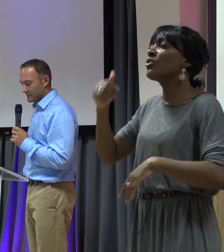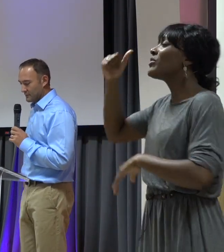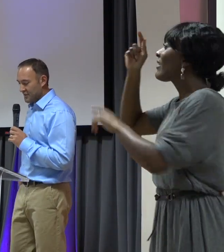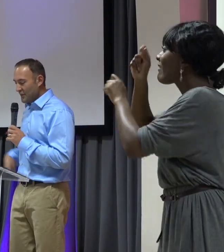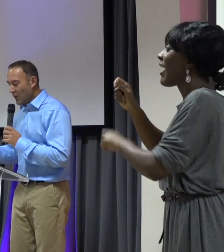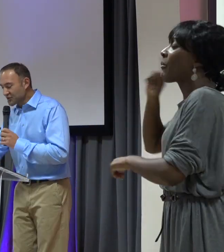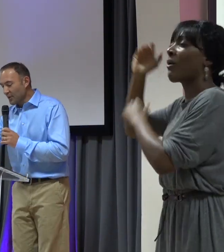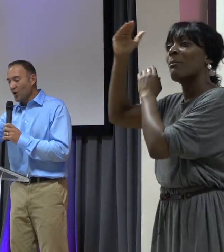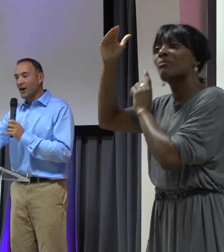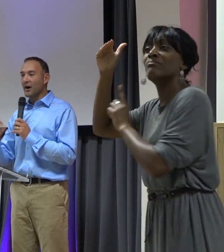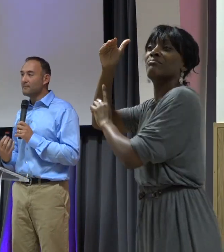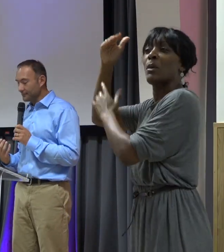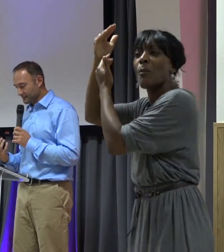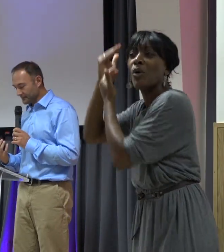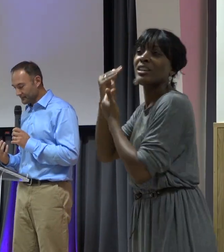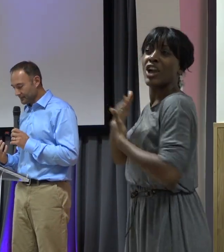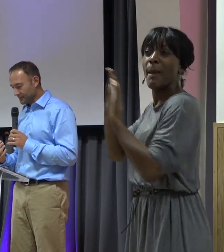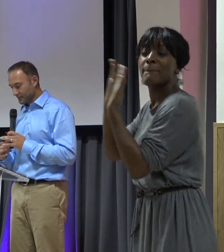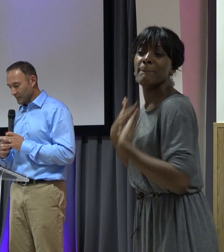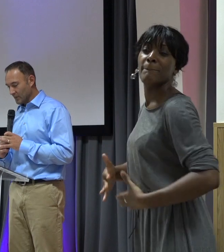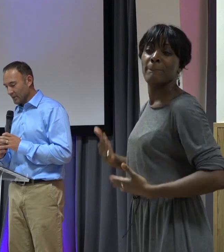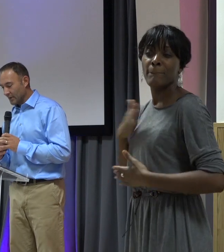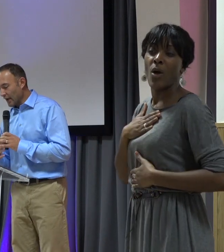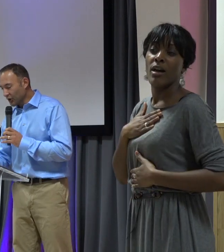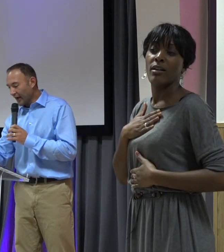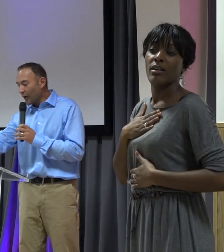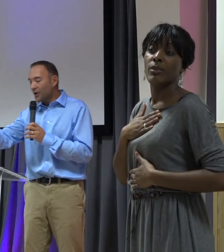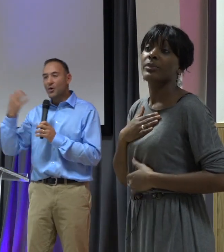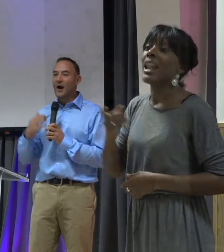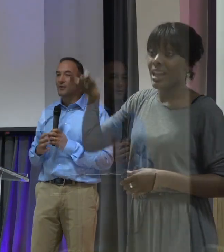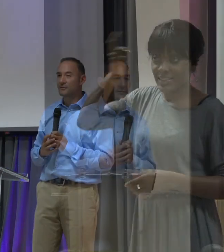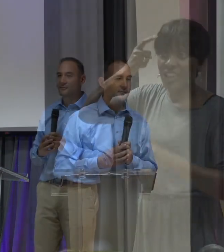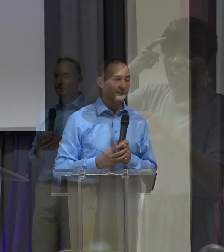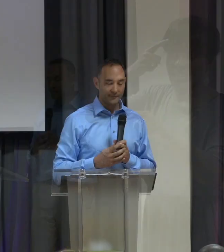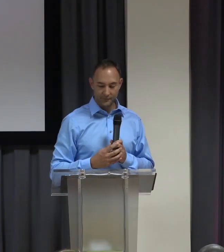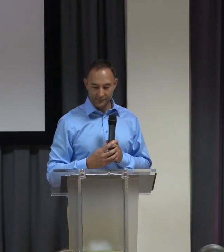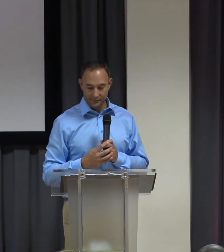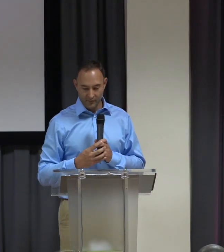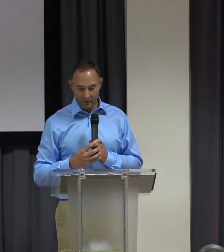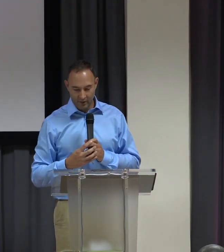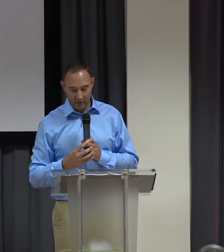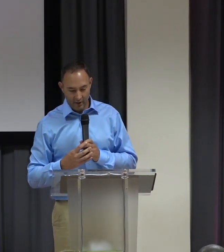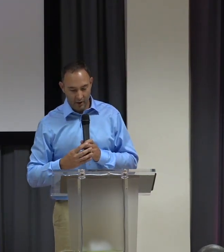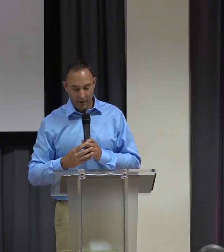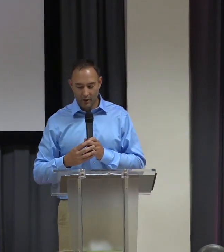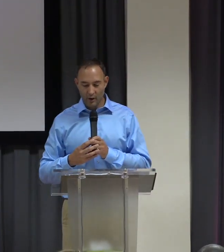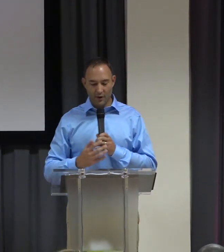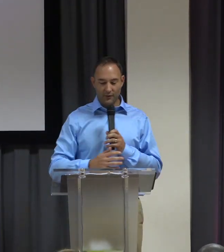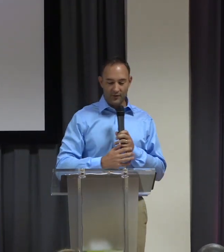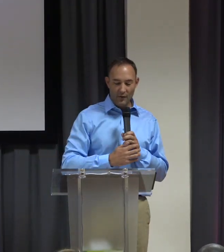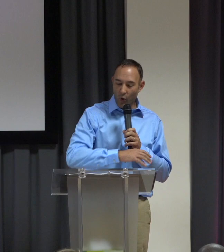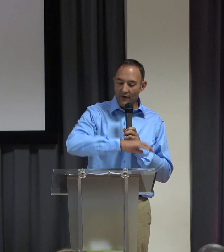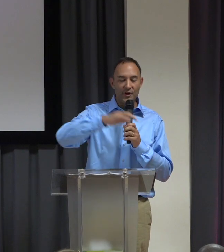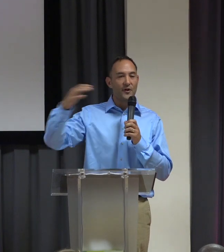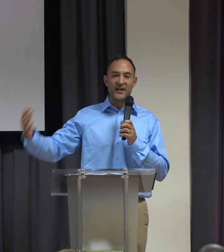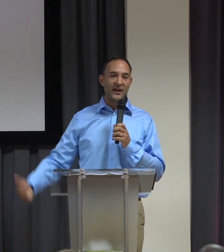sagesse. See, wisdom will come La sagesse viendra and it'll carry you out. Et elle va vous emmener à l'extérieur de ça,